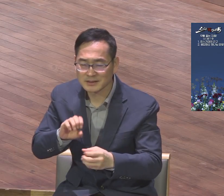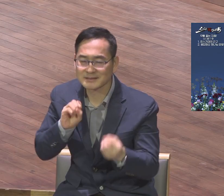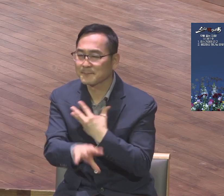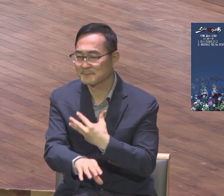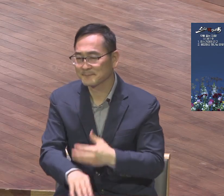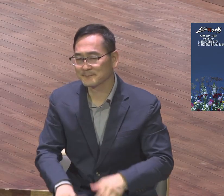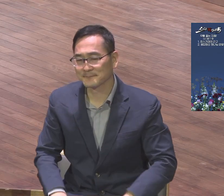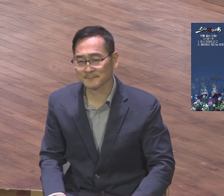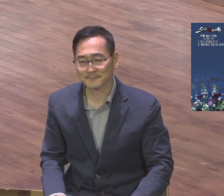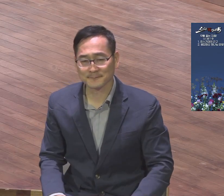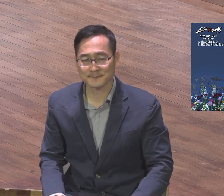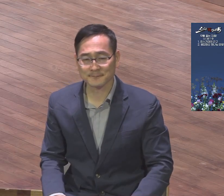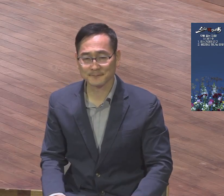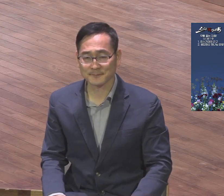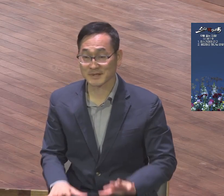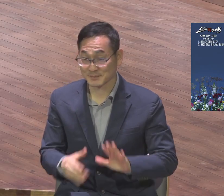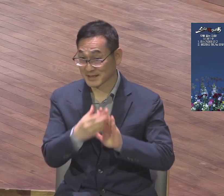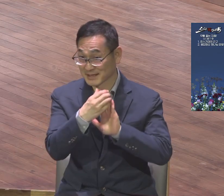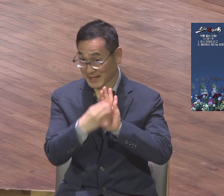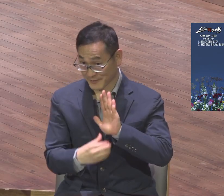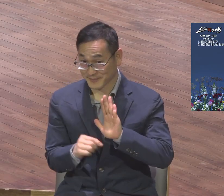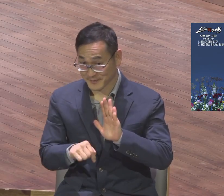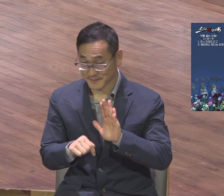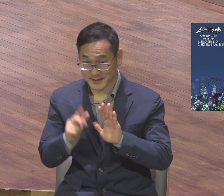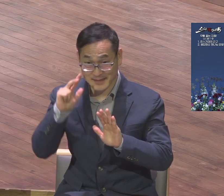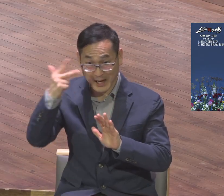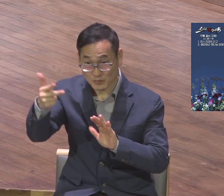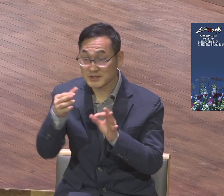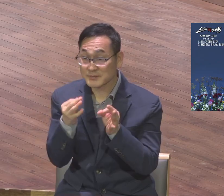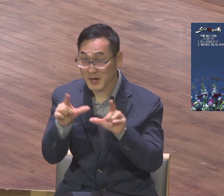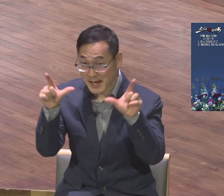응답하십니다. 우리 교단이 지금 다음 주 금요일 날